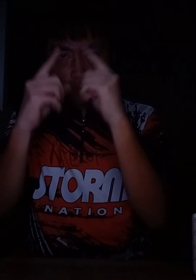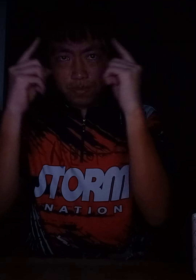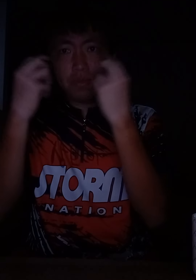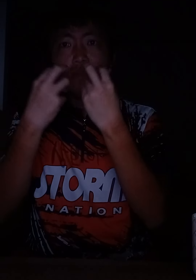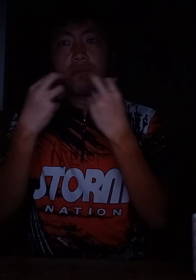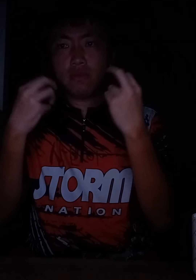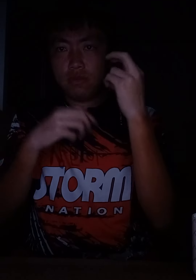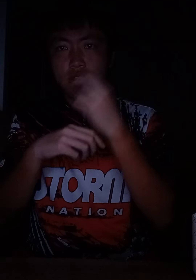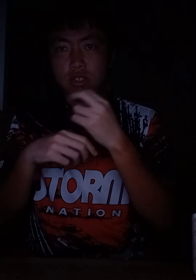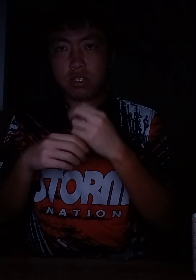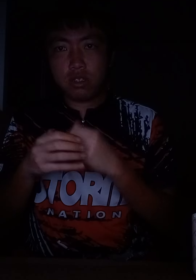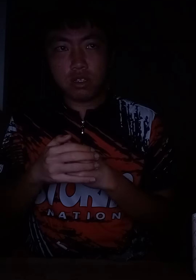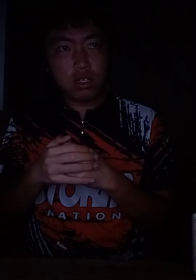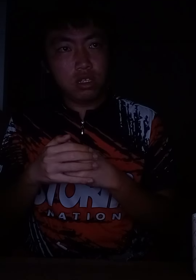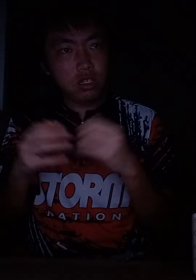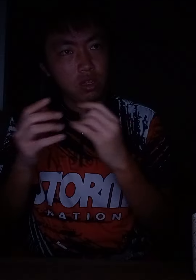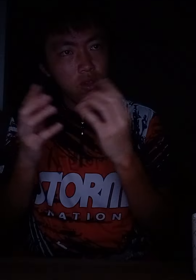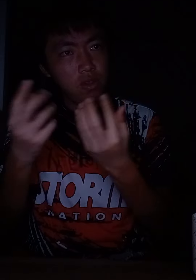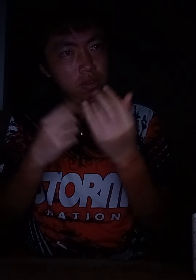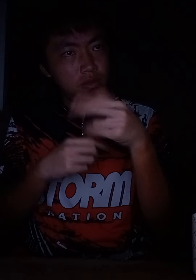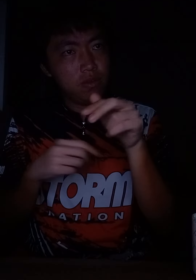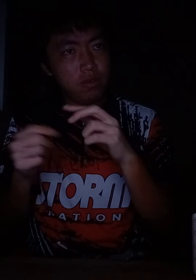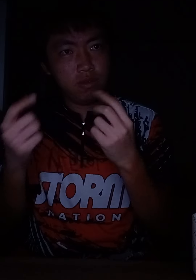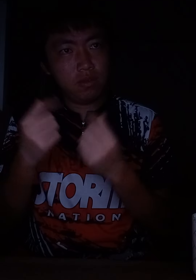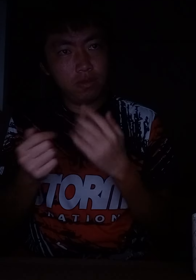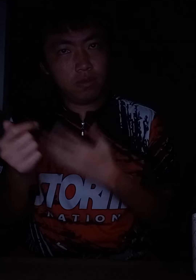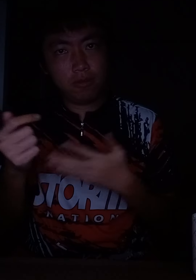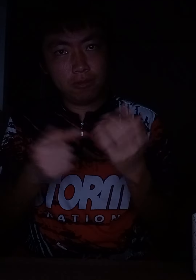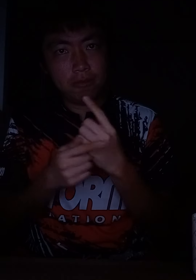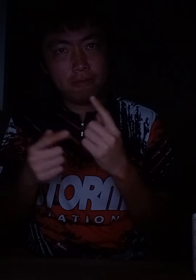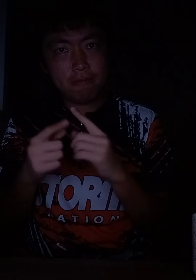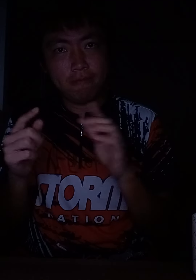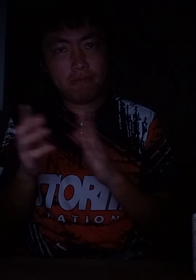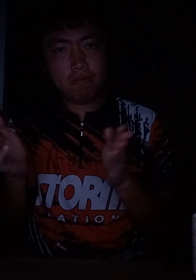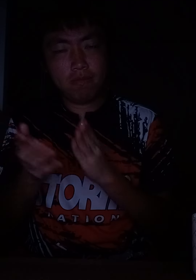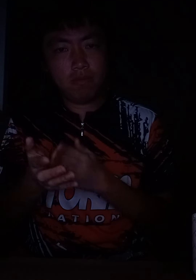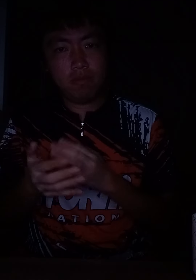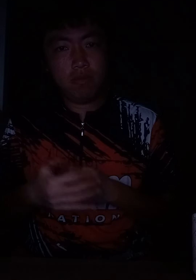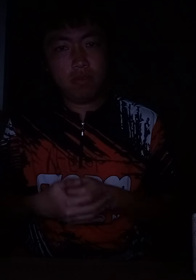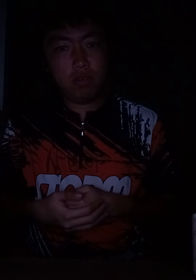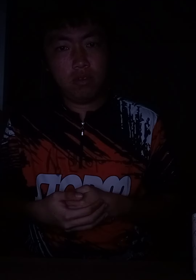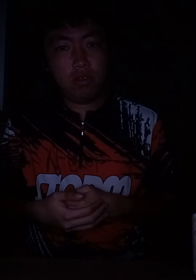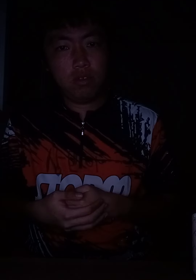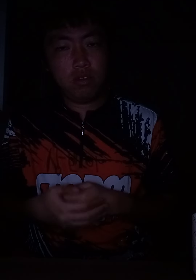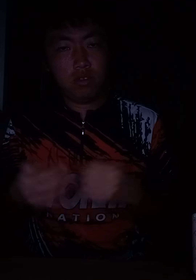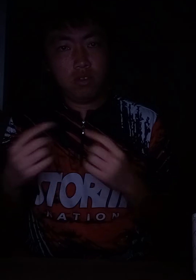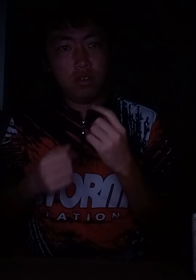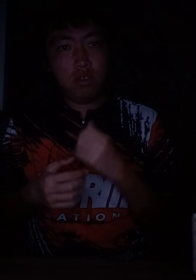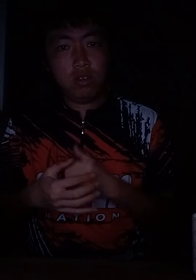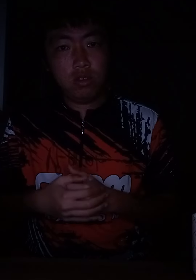스티커 부착을 좀 많이 좀 해줬으면 하는 것밖에 바랄 게 없습니다. 예, 그렇군요. 미리 버스 타기